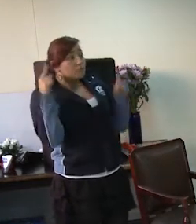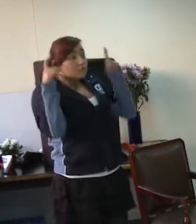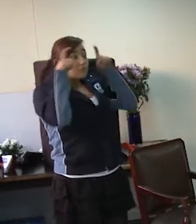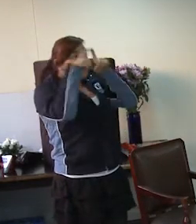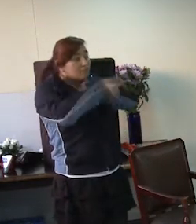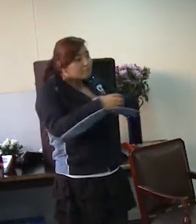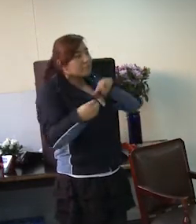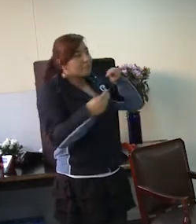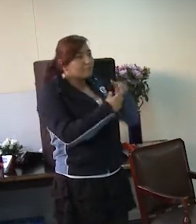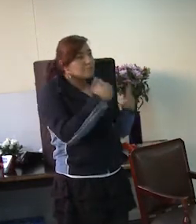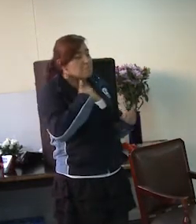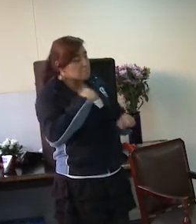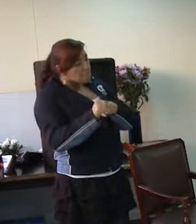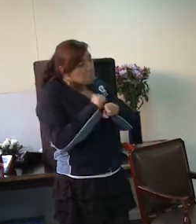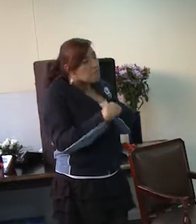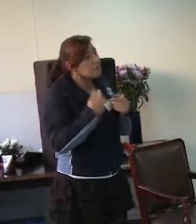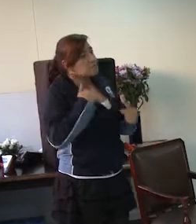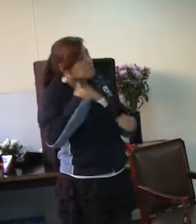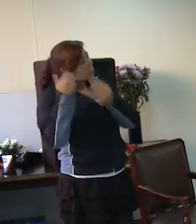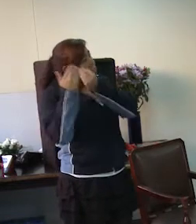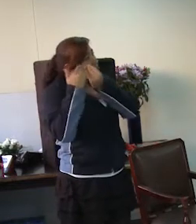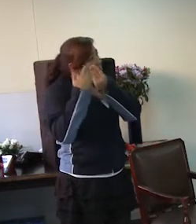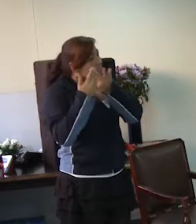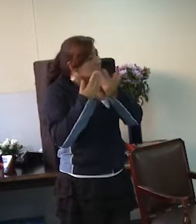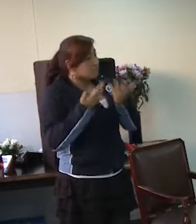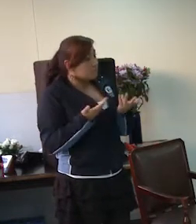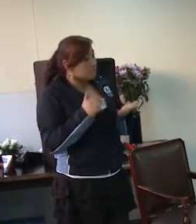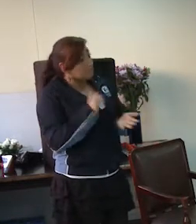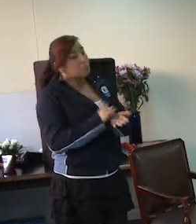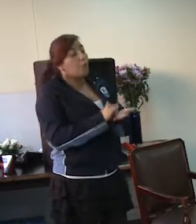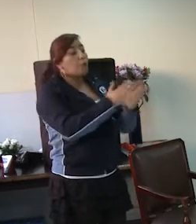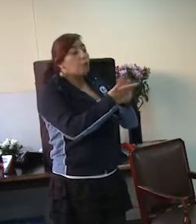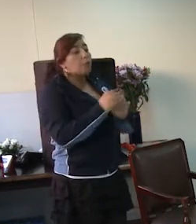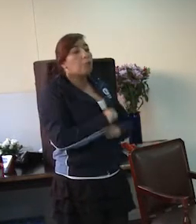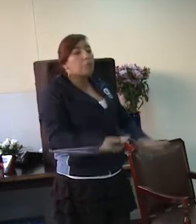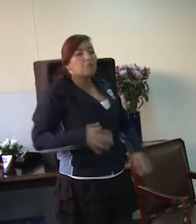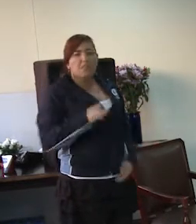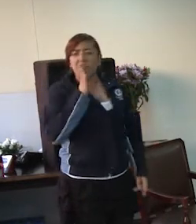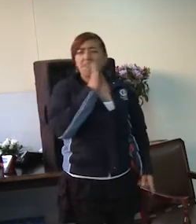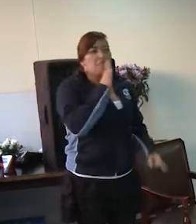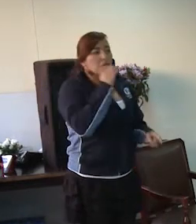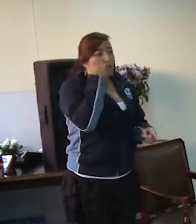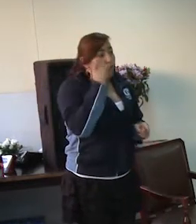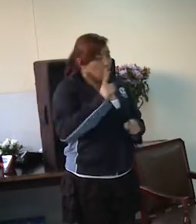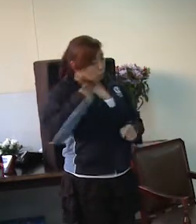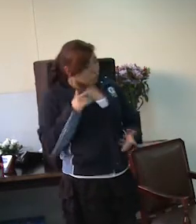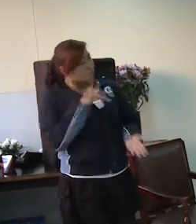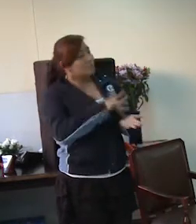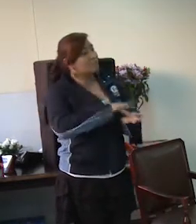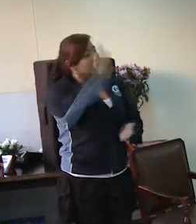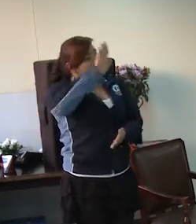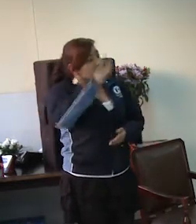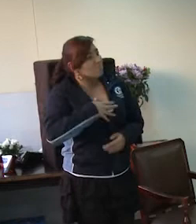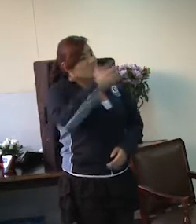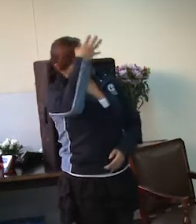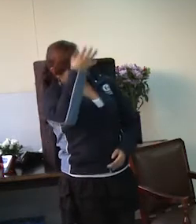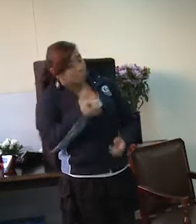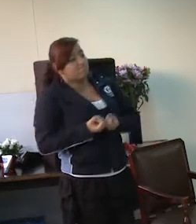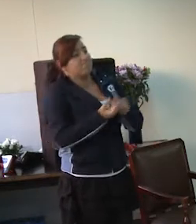educación, de sus prácticas, de sus saberes, que no se pierda en la comunidad, sino participe activamente y con su conocimiento en